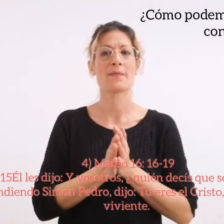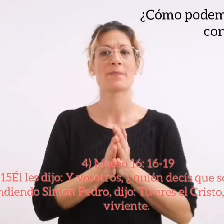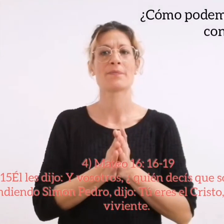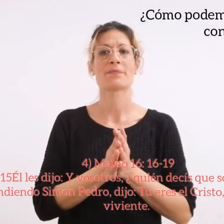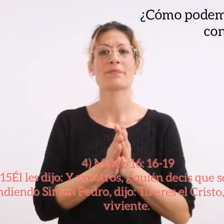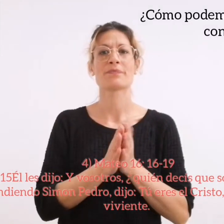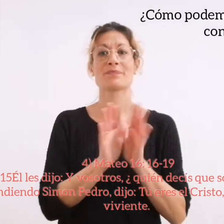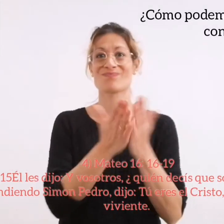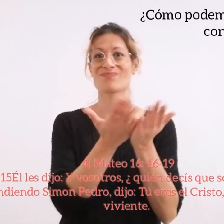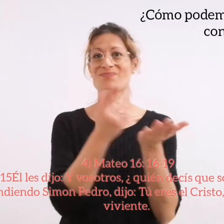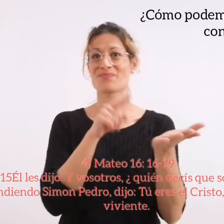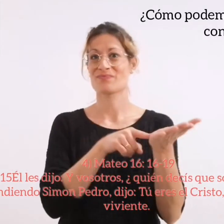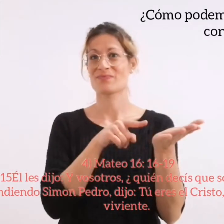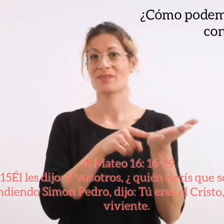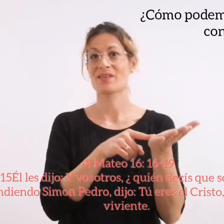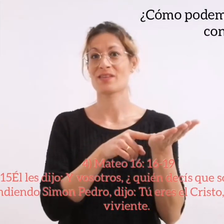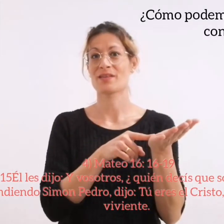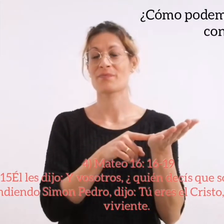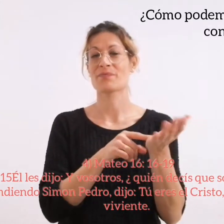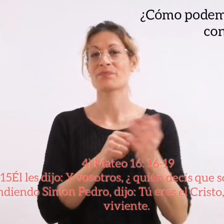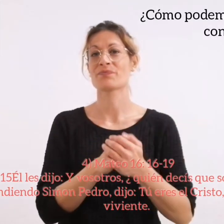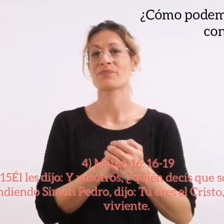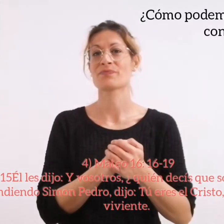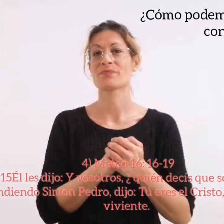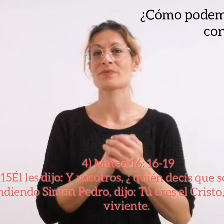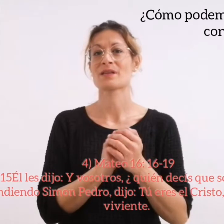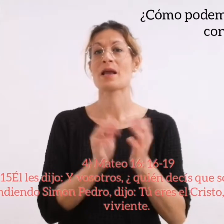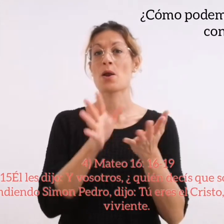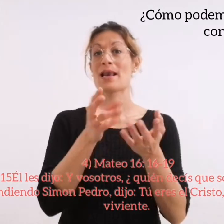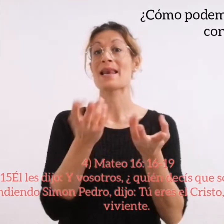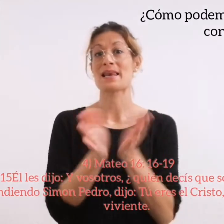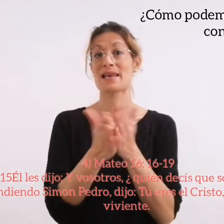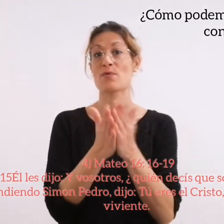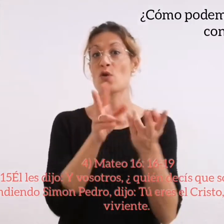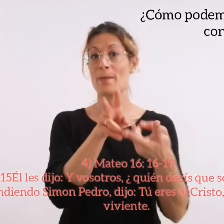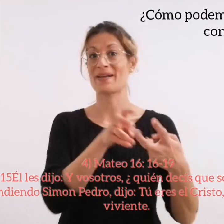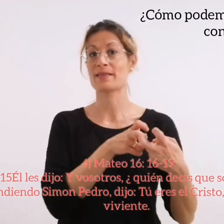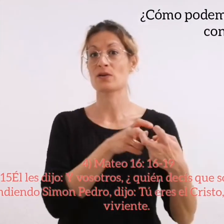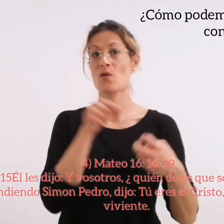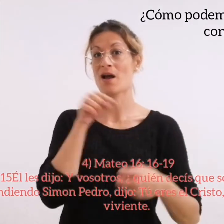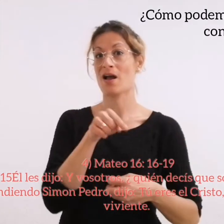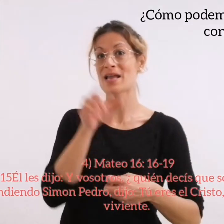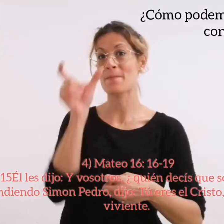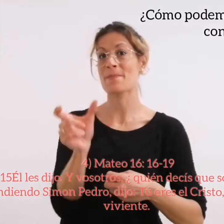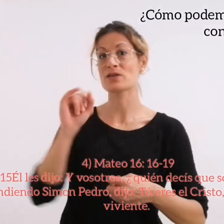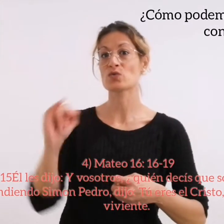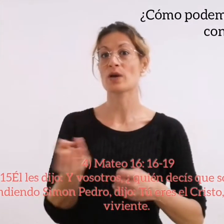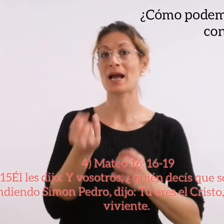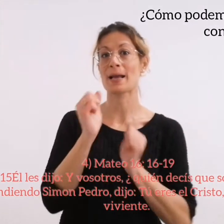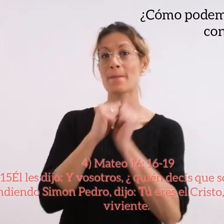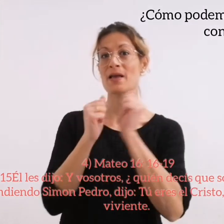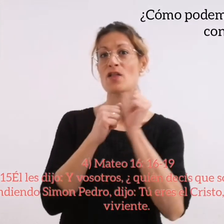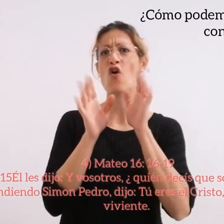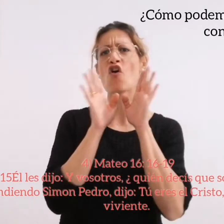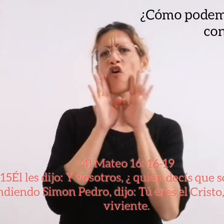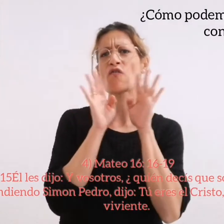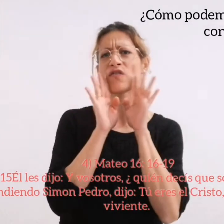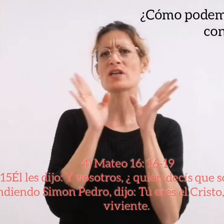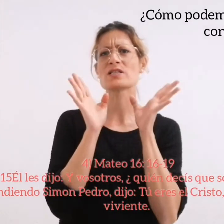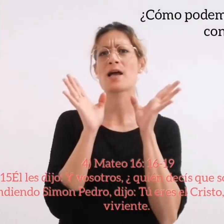al 19. En ese pasaje, Pedro hace una confesión gloriosa, algo que le